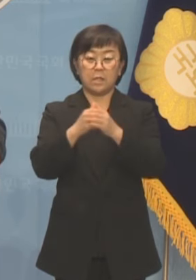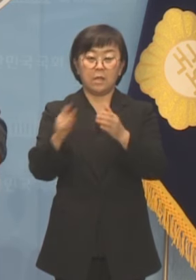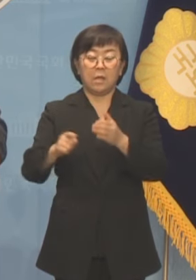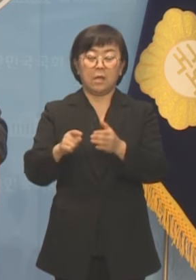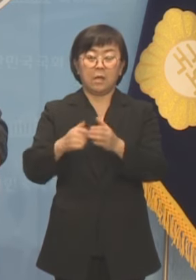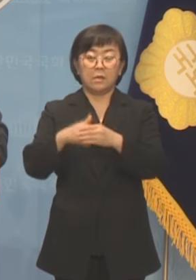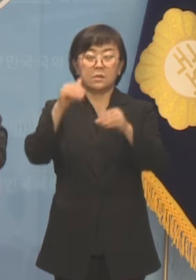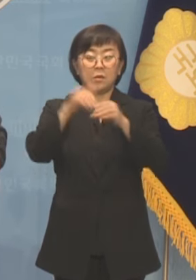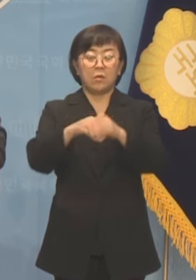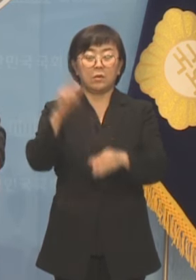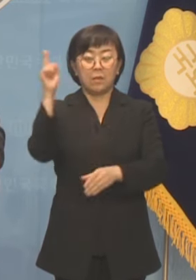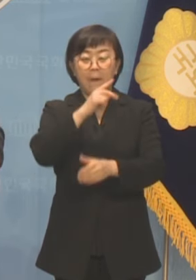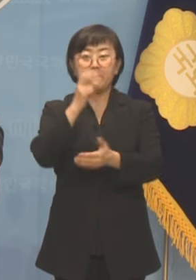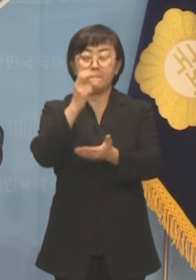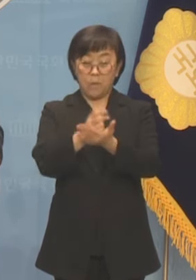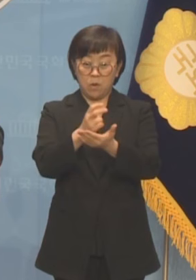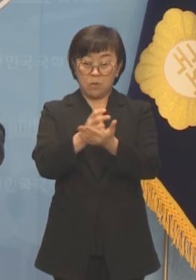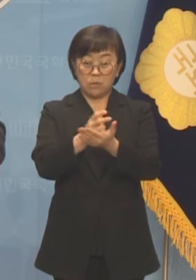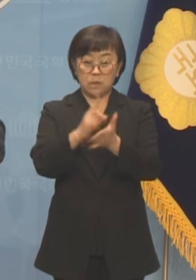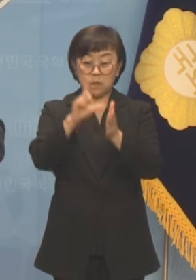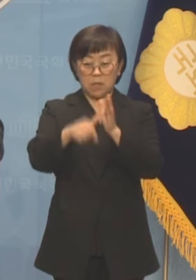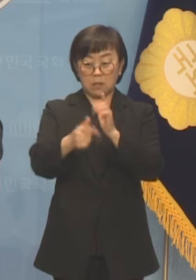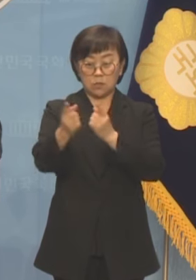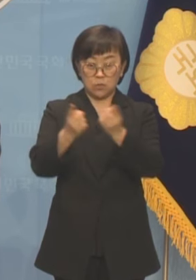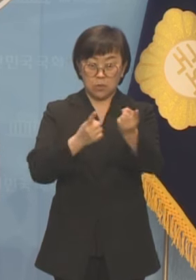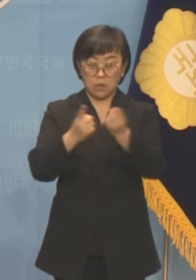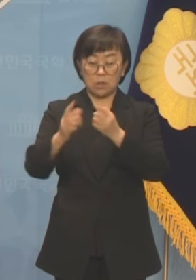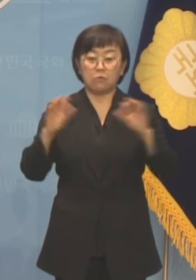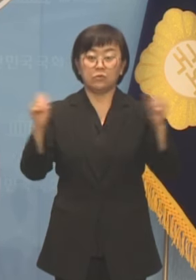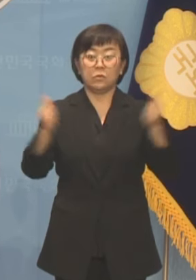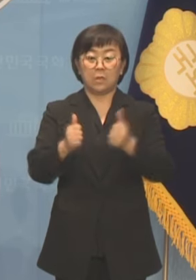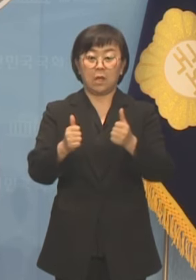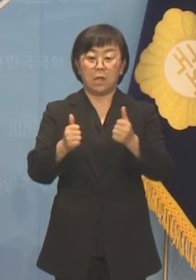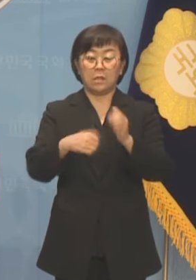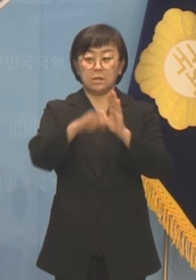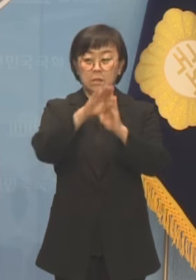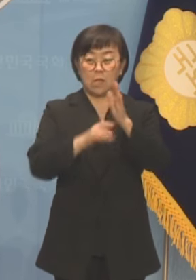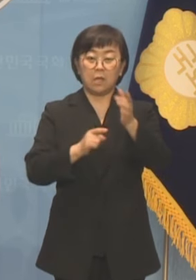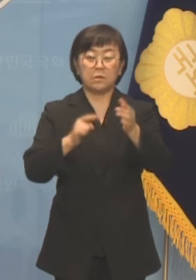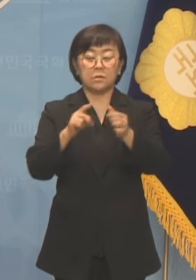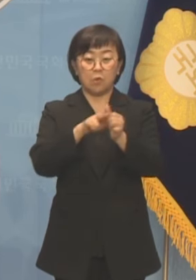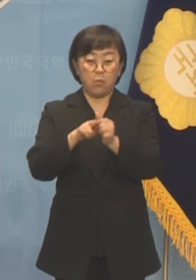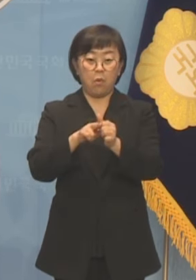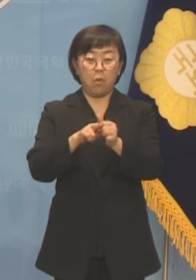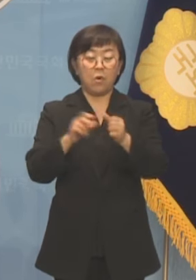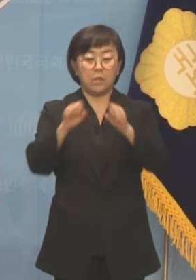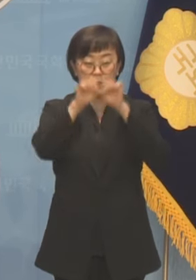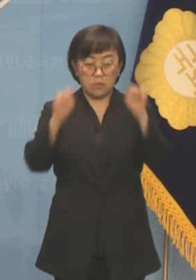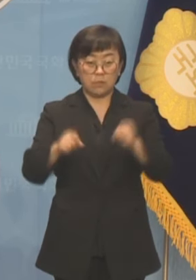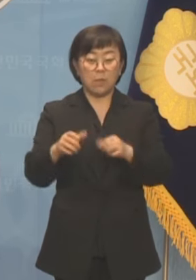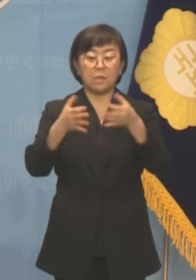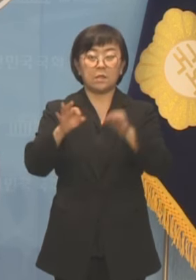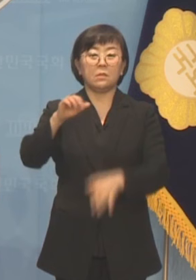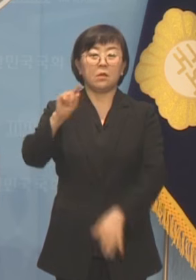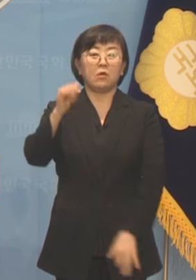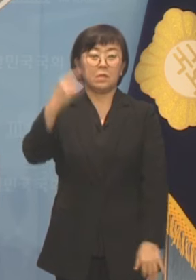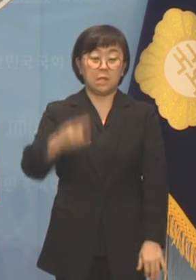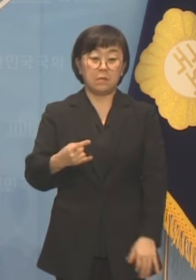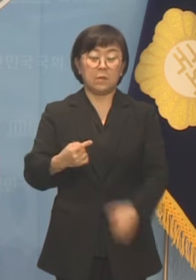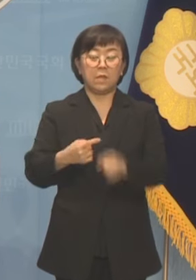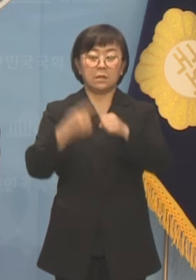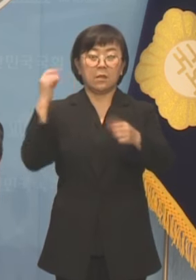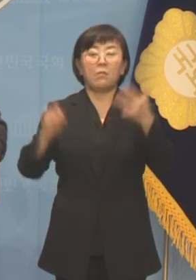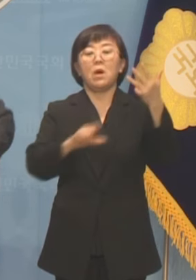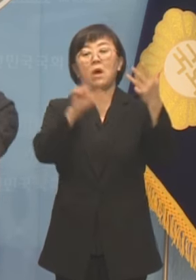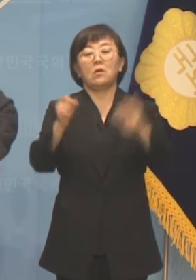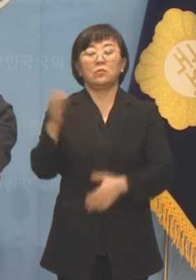합법이다 시간을 맞췄다 총선 앞두고 여러분 국회 의안정보 시스템에 들어가서 김건희 쳐보시면 작년